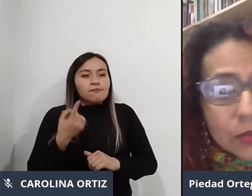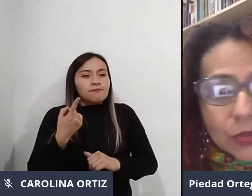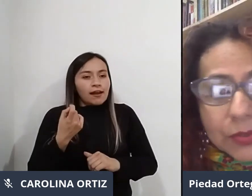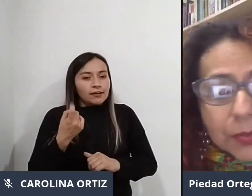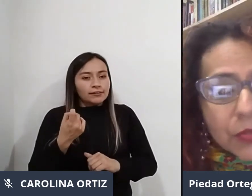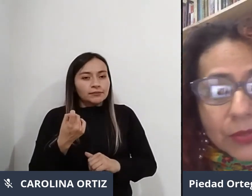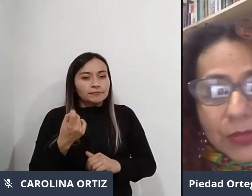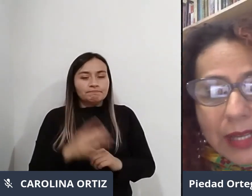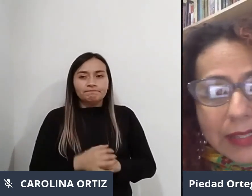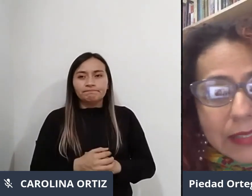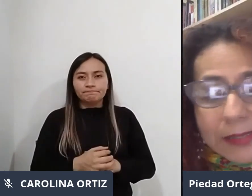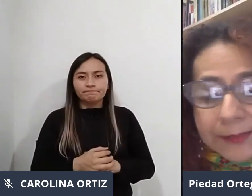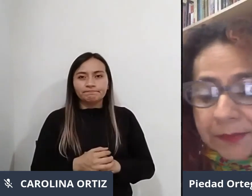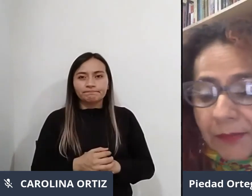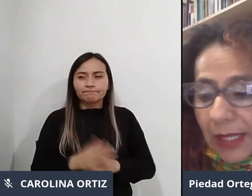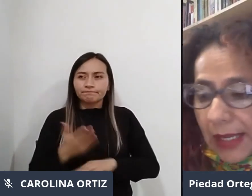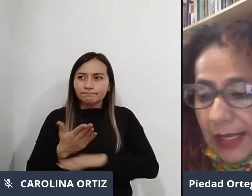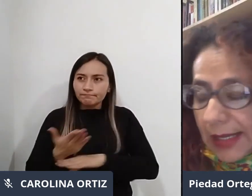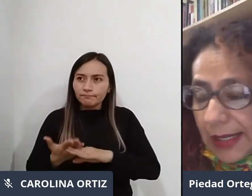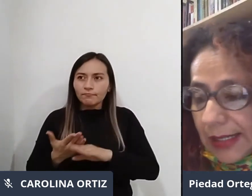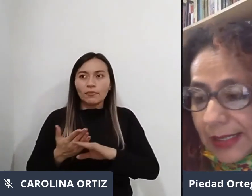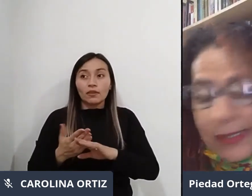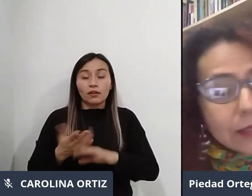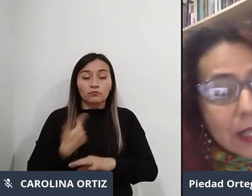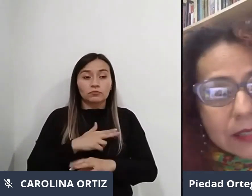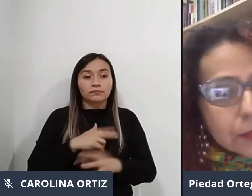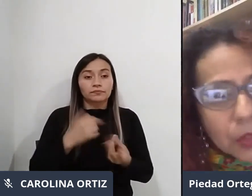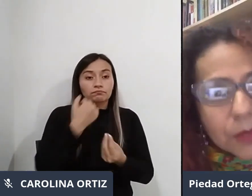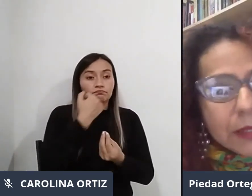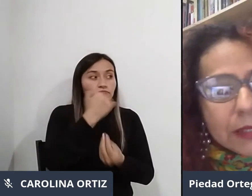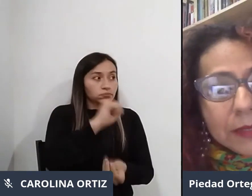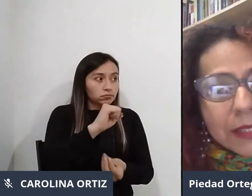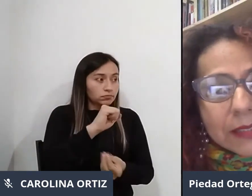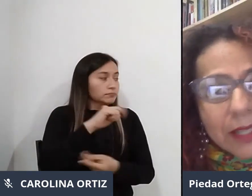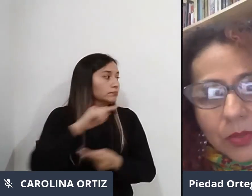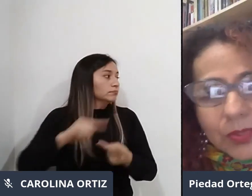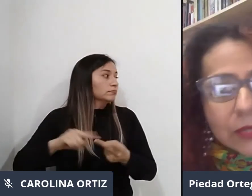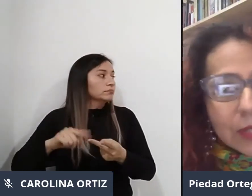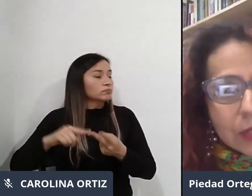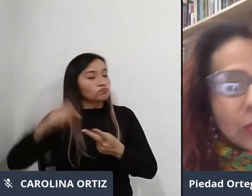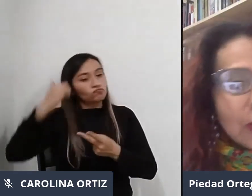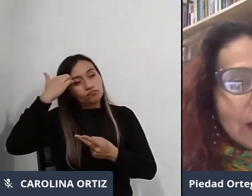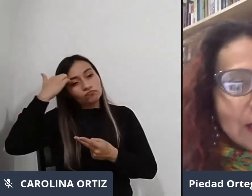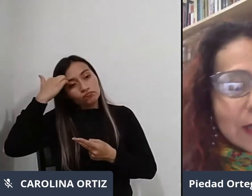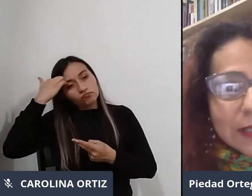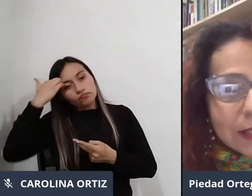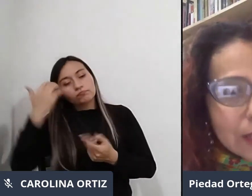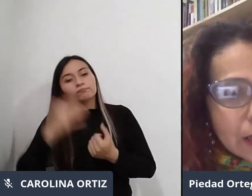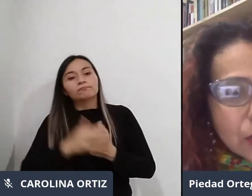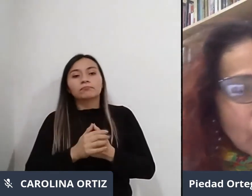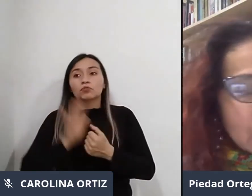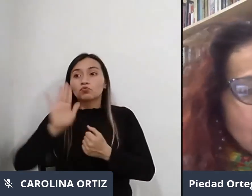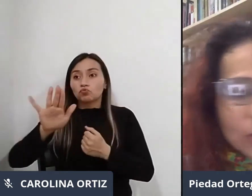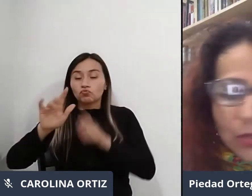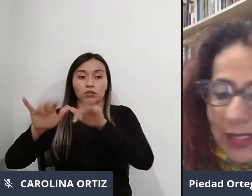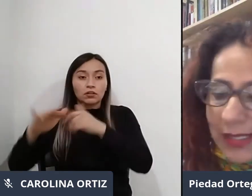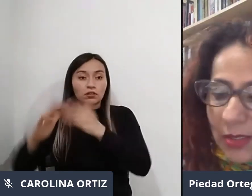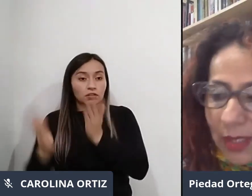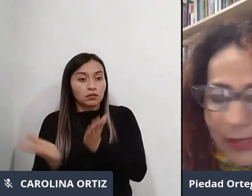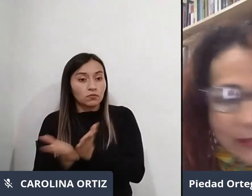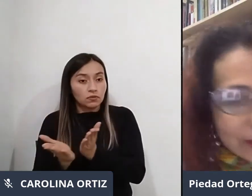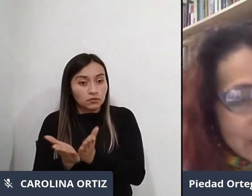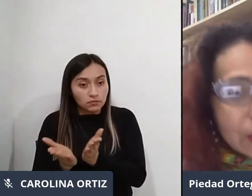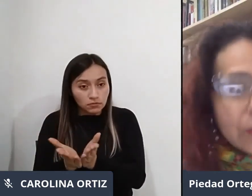sindicatos profesorales, a las instancias propias del Ministerio de Educación Nacional y de la Secretaría de Educación, y ojalá sea